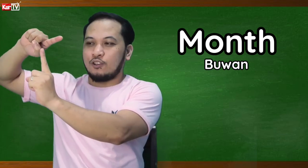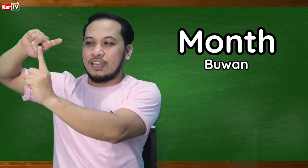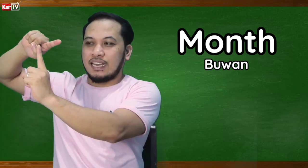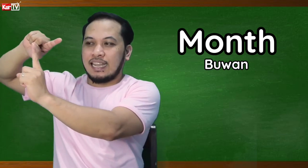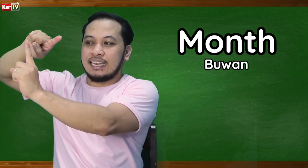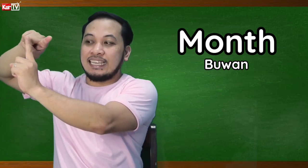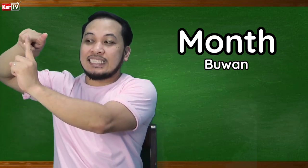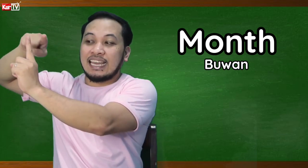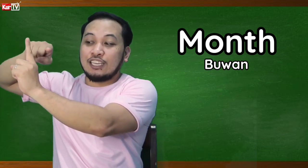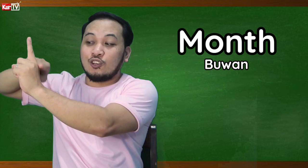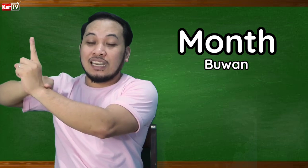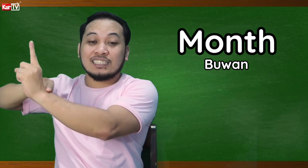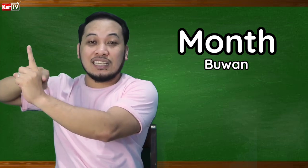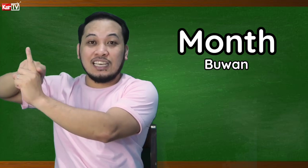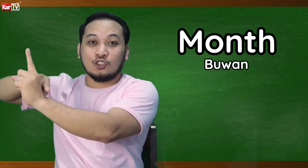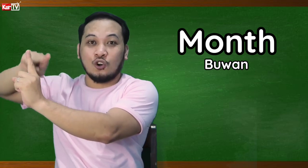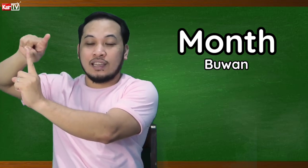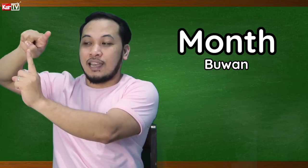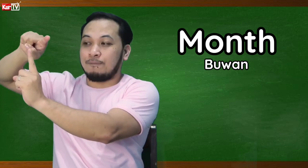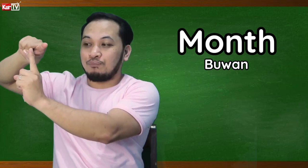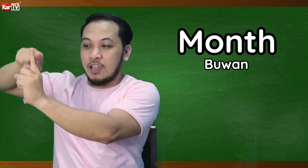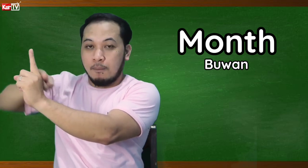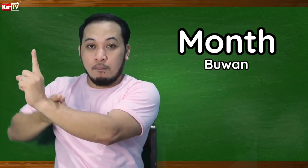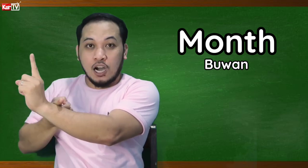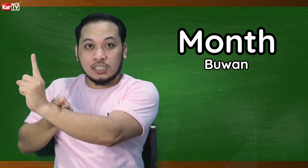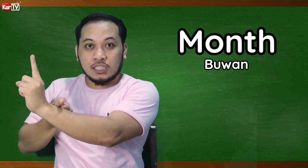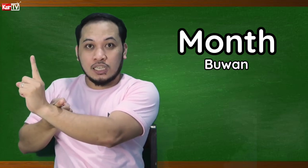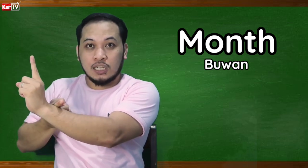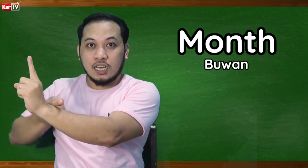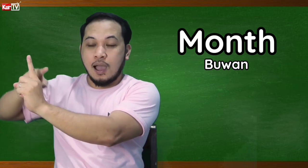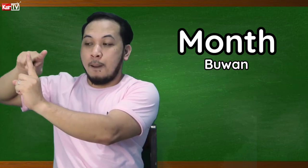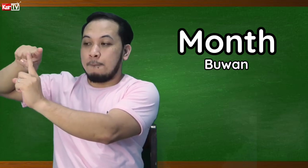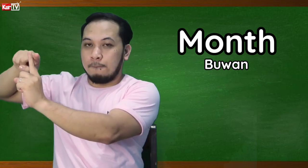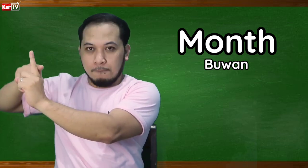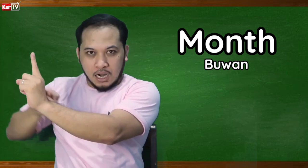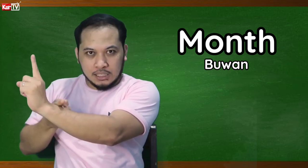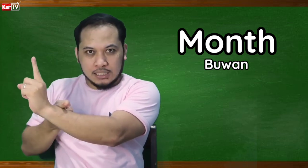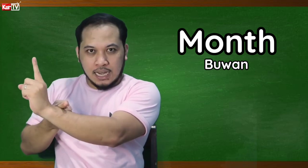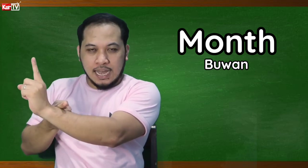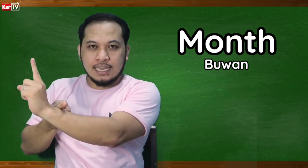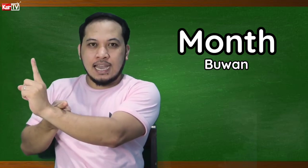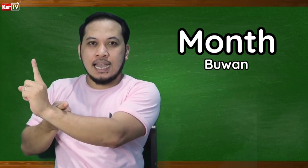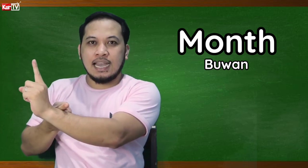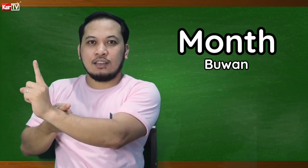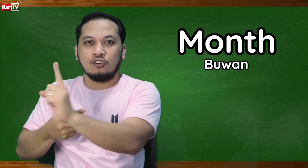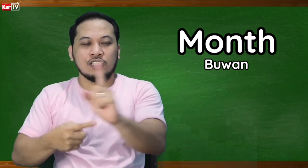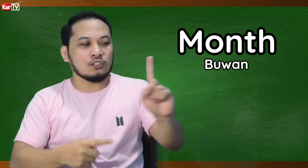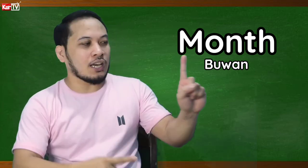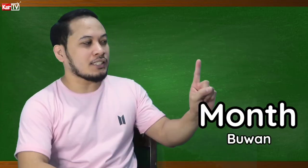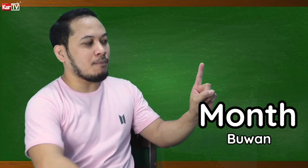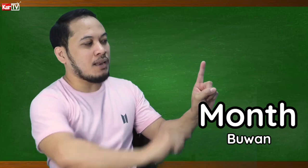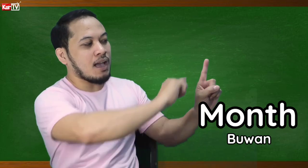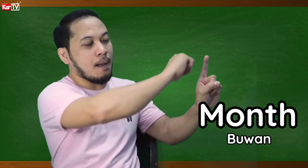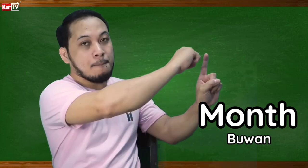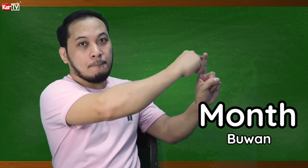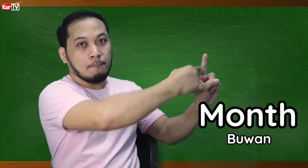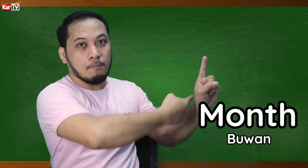ay nakaganyan. I-slide nyo lang siya dito. Ayan. Month. Month. Ayan. O, dito tayo sa kabila.